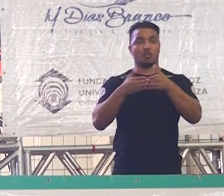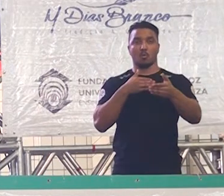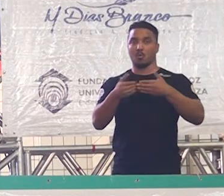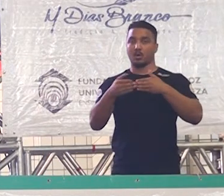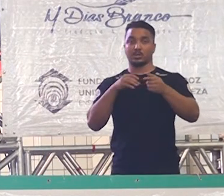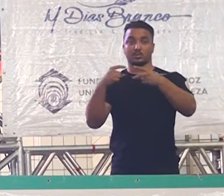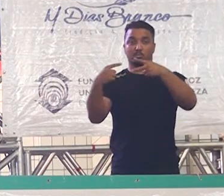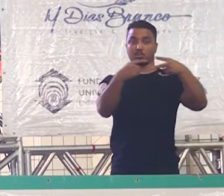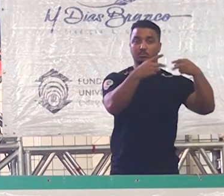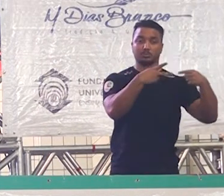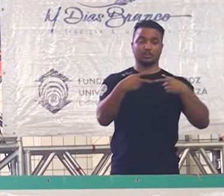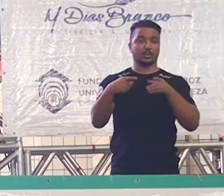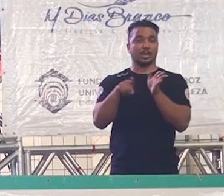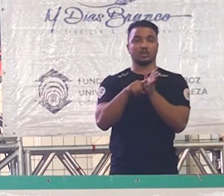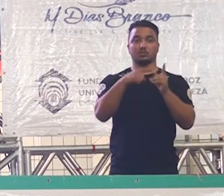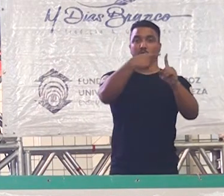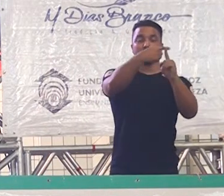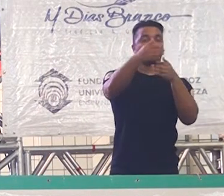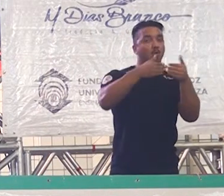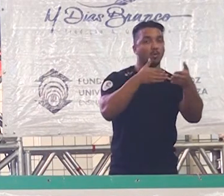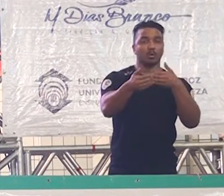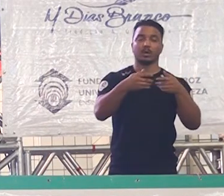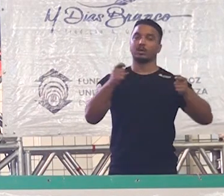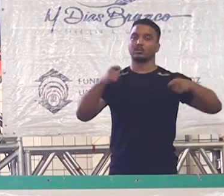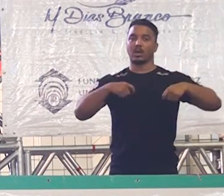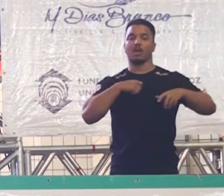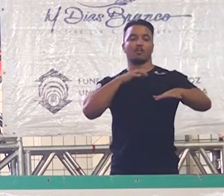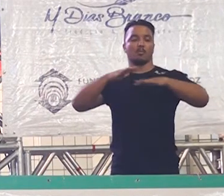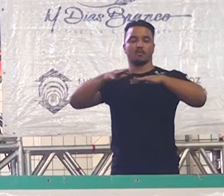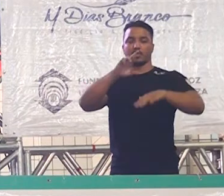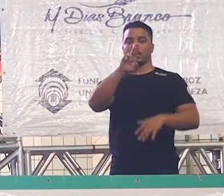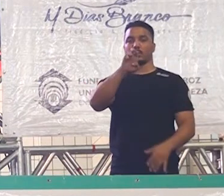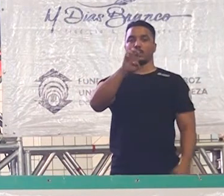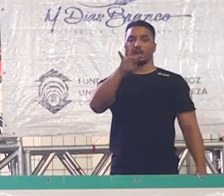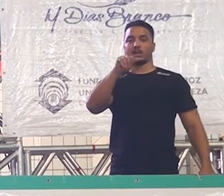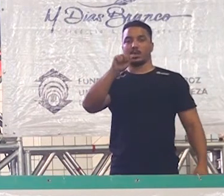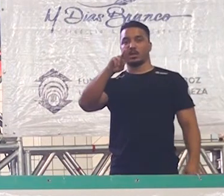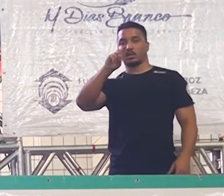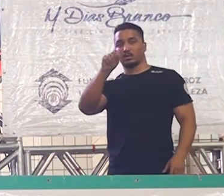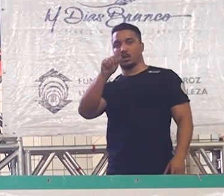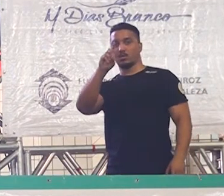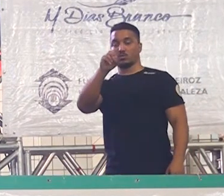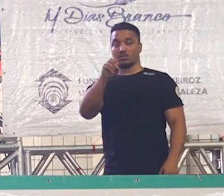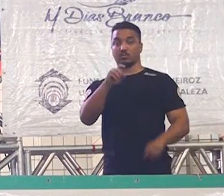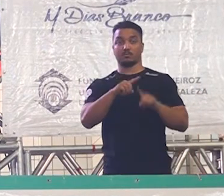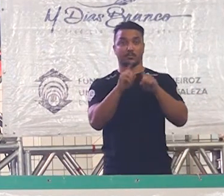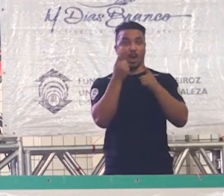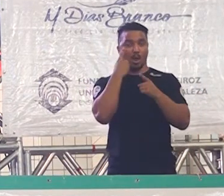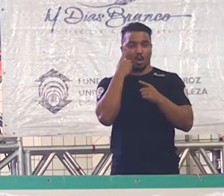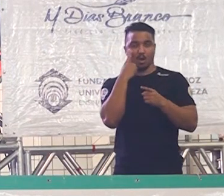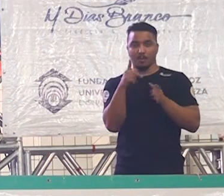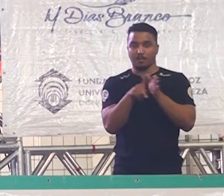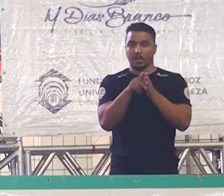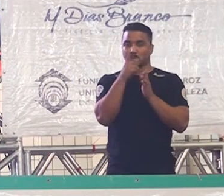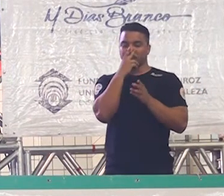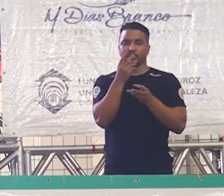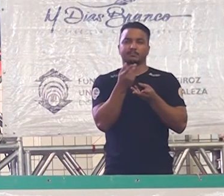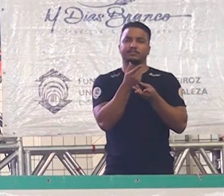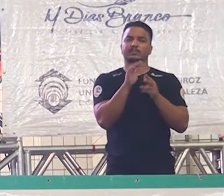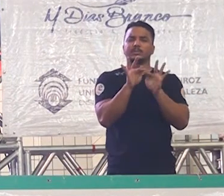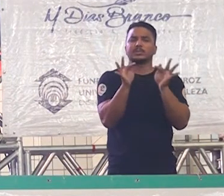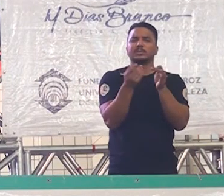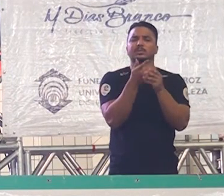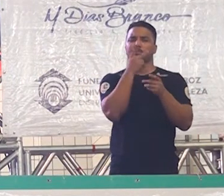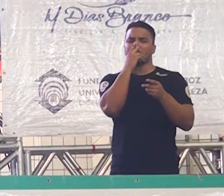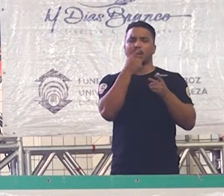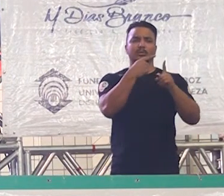de quem é positivo ou quem é negativo, eu vou dizer que meu movimento é retardado. Eu gosto de fazer uma mnemônicazinha aí, jogo